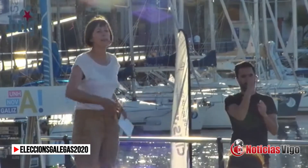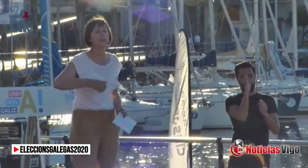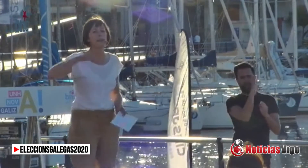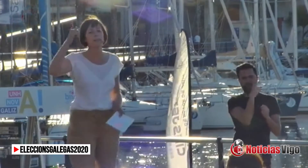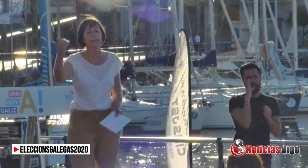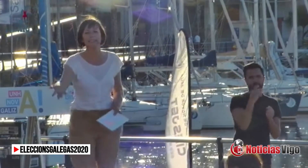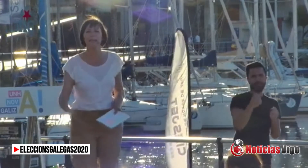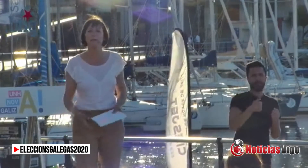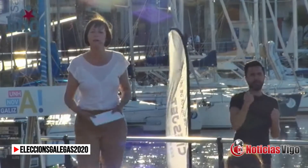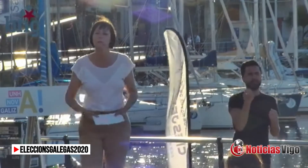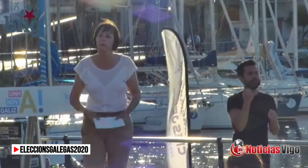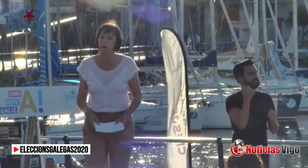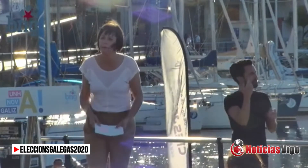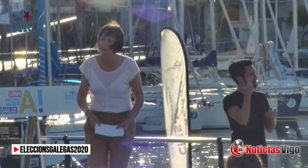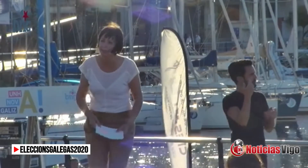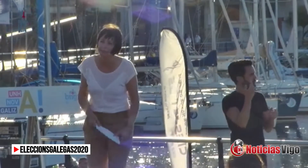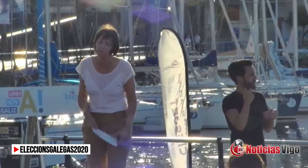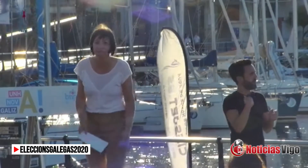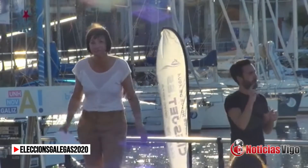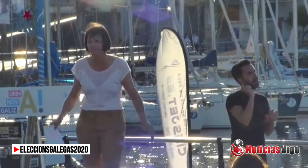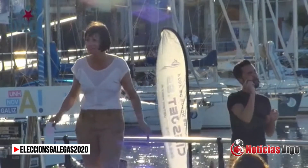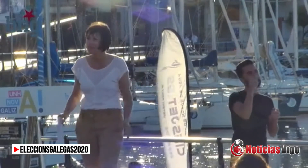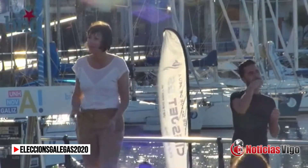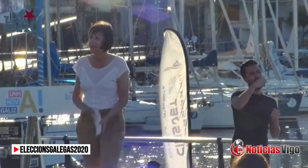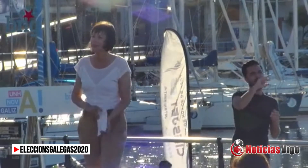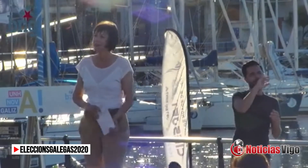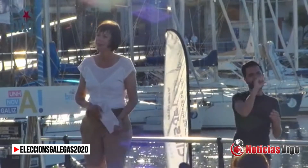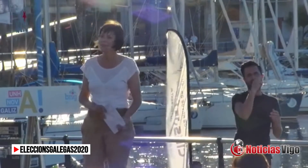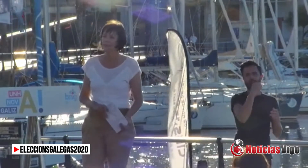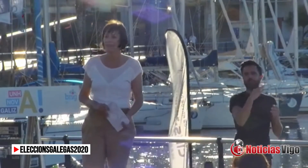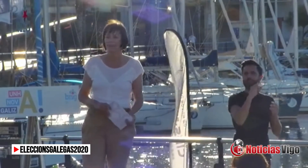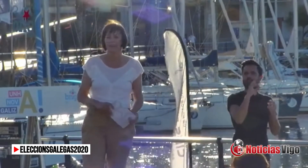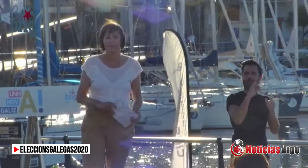sale Marcial Dorado e Casado vai para unha batea.